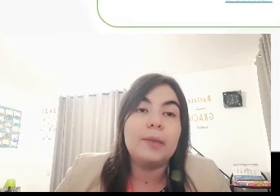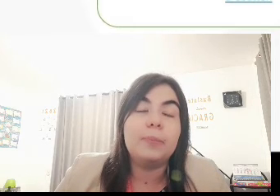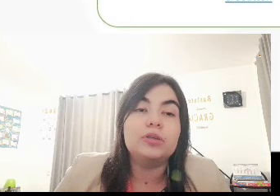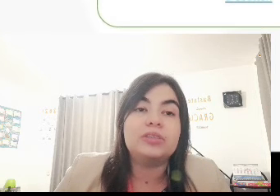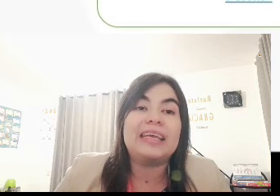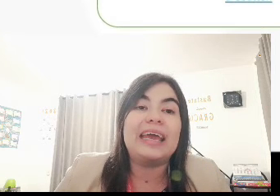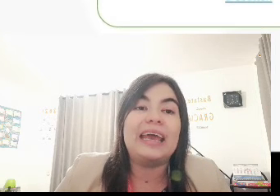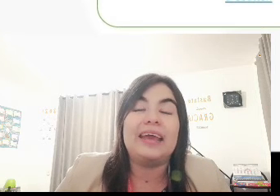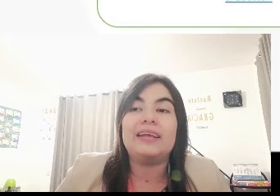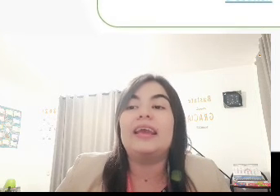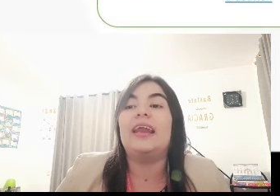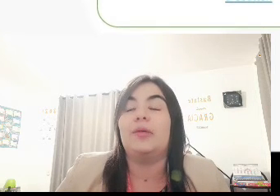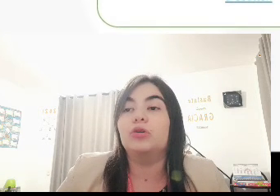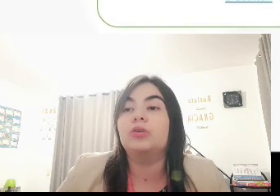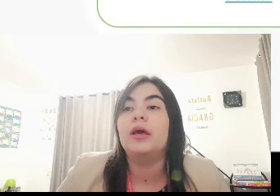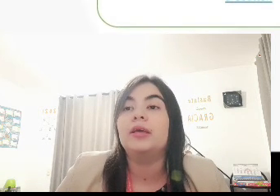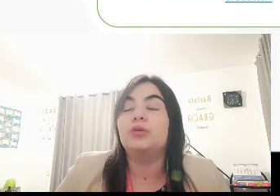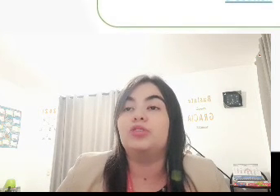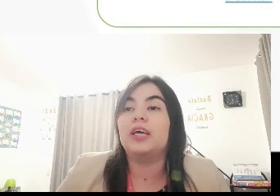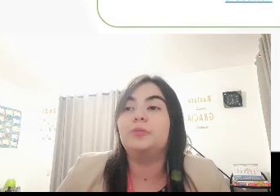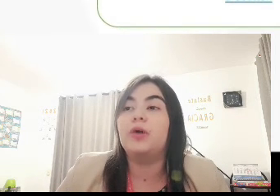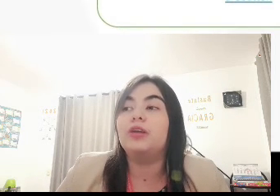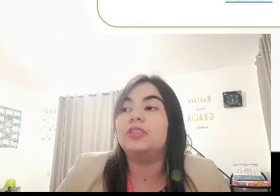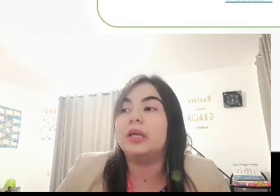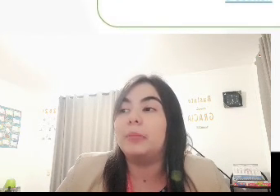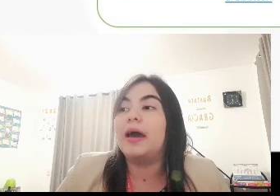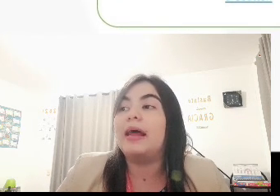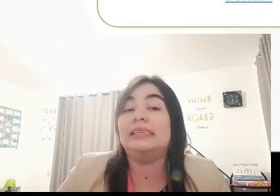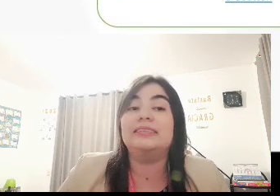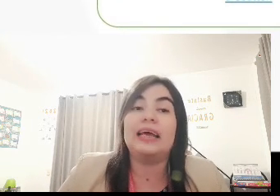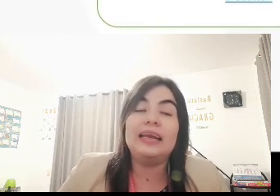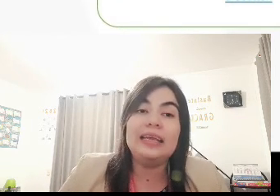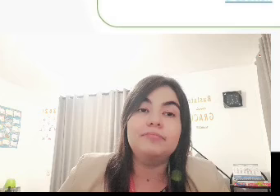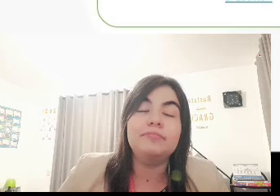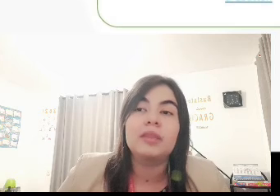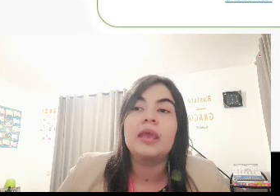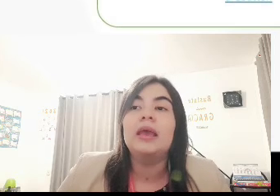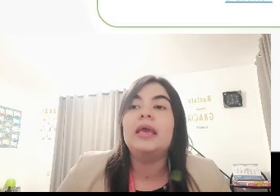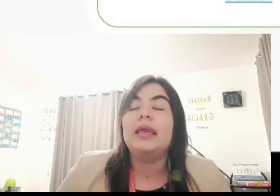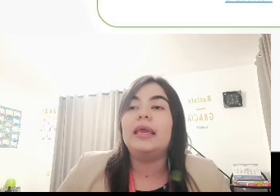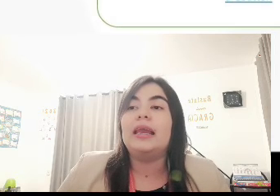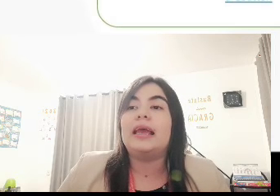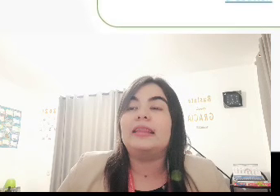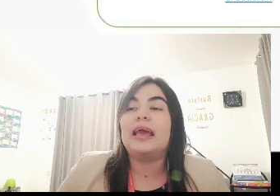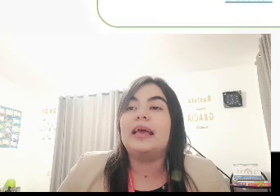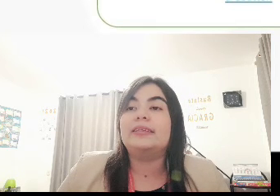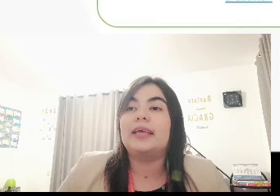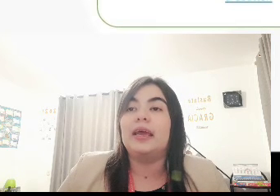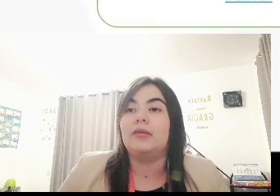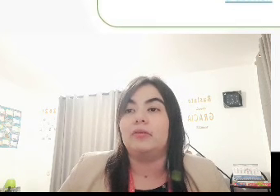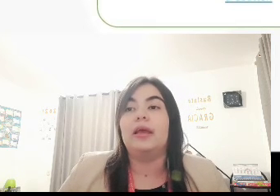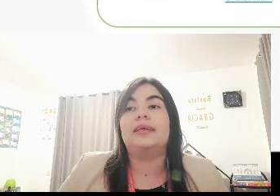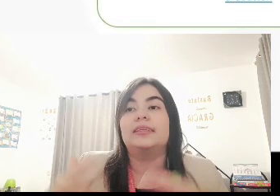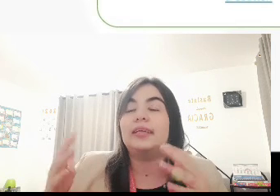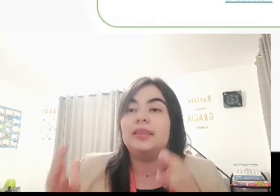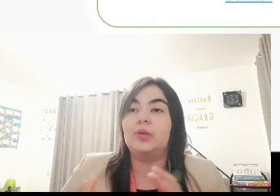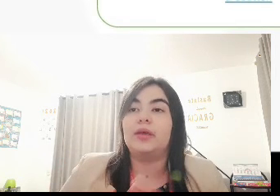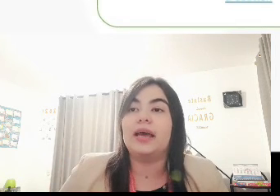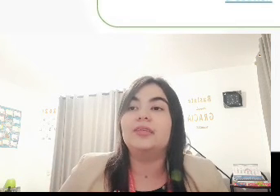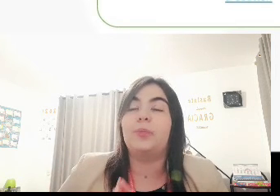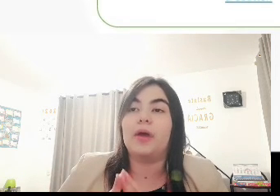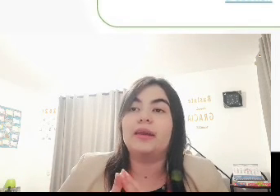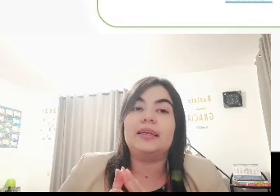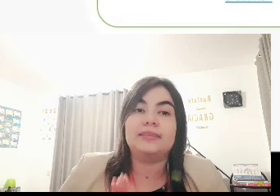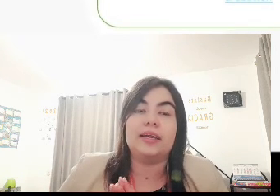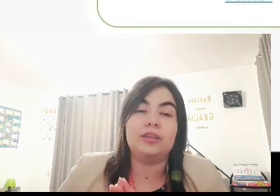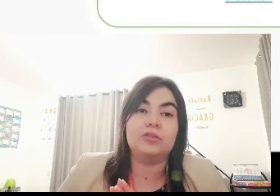unos ejemplos que queremos que ustedes puedan observar, ahí está el link y la idea es que estas